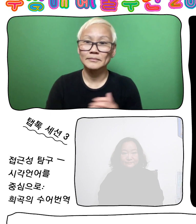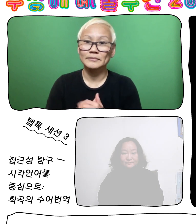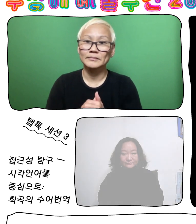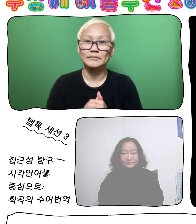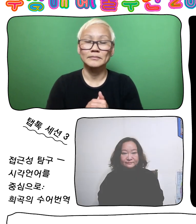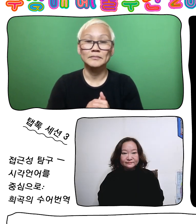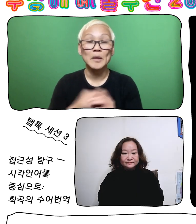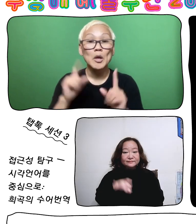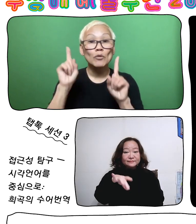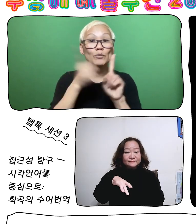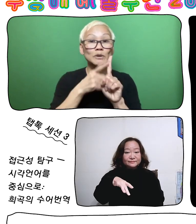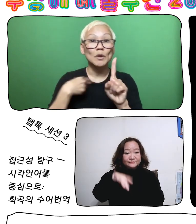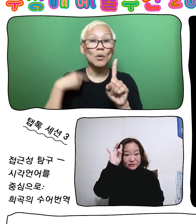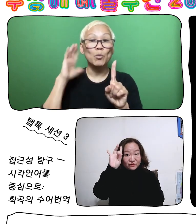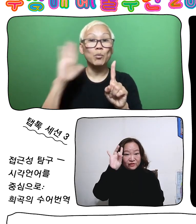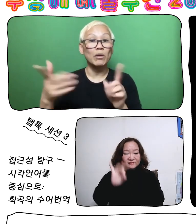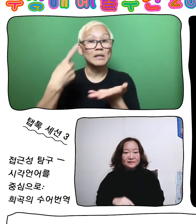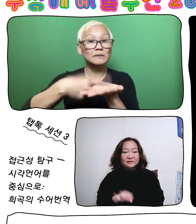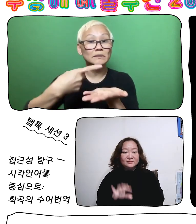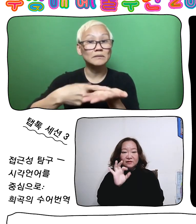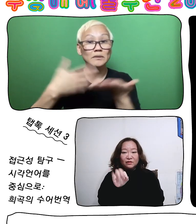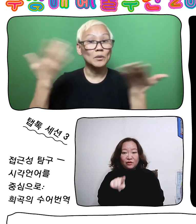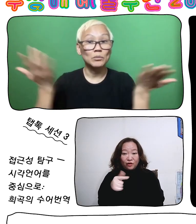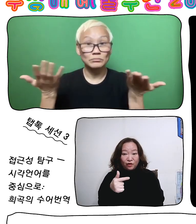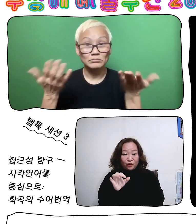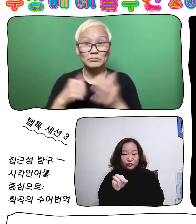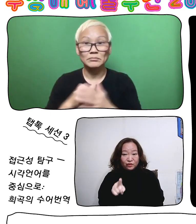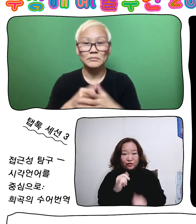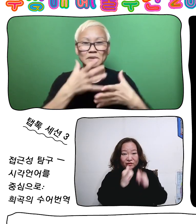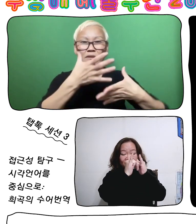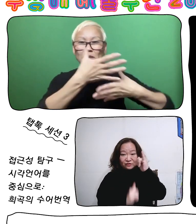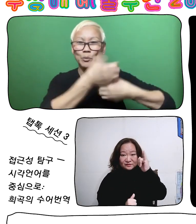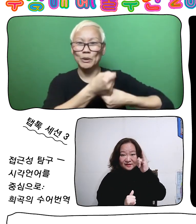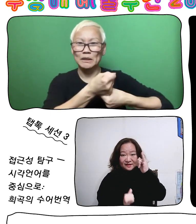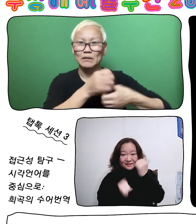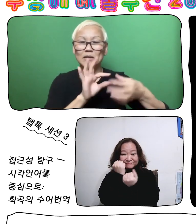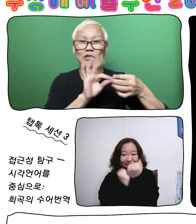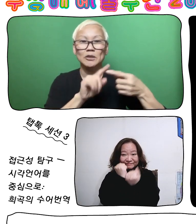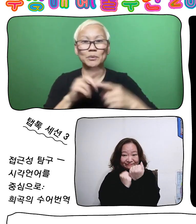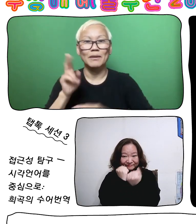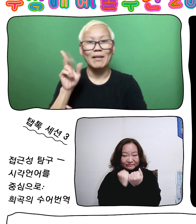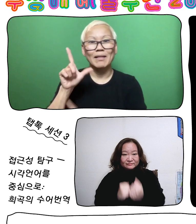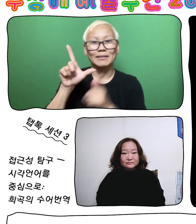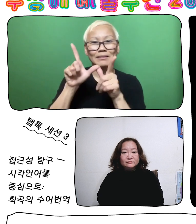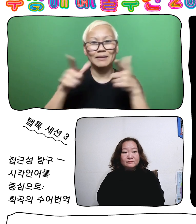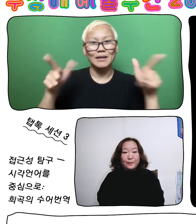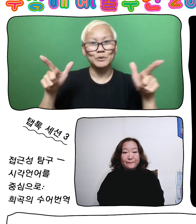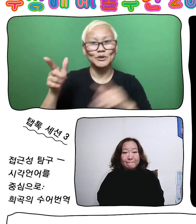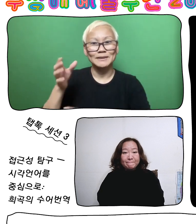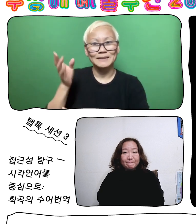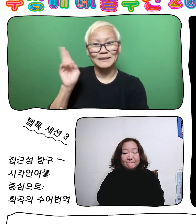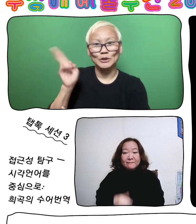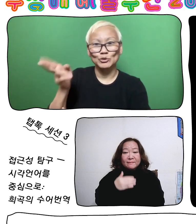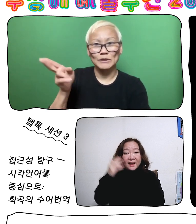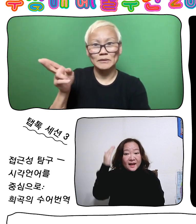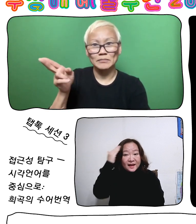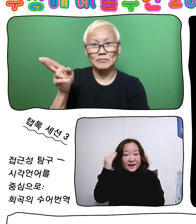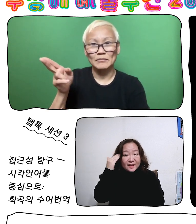첫 번째로 언어의 역사에 대해 설명해 드리겠습니다. 한국어와 영어의 역사를 설명하고